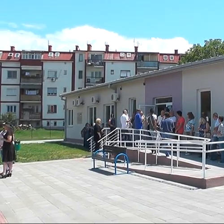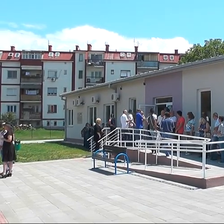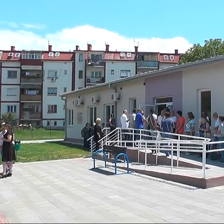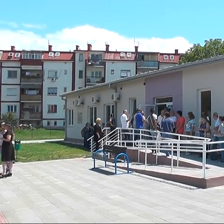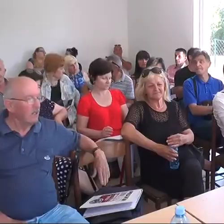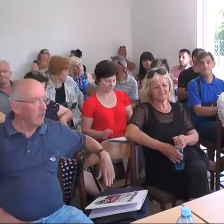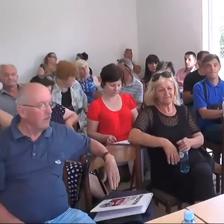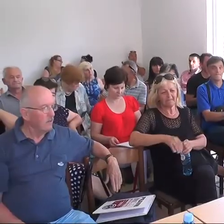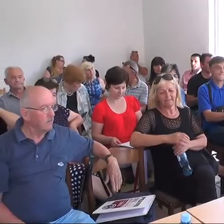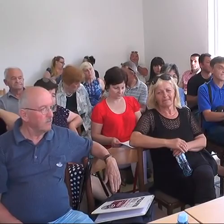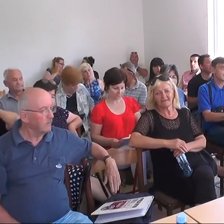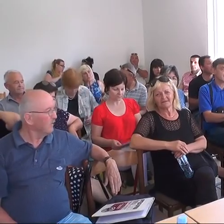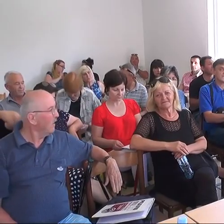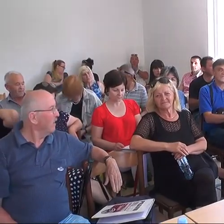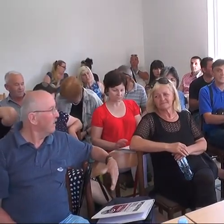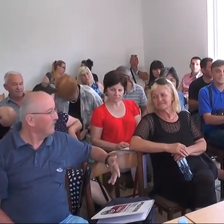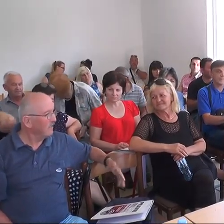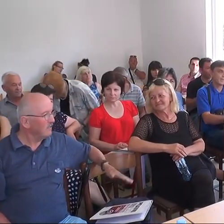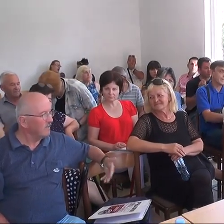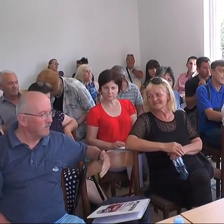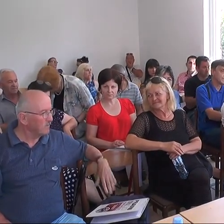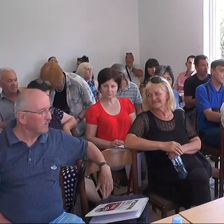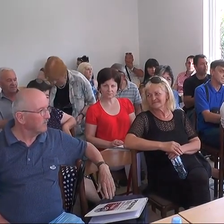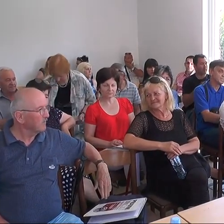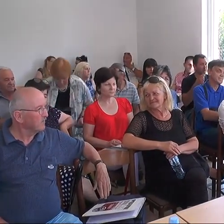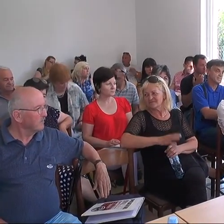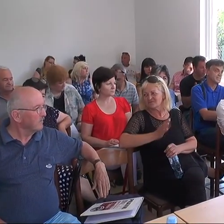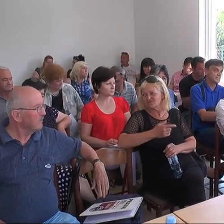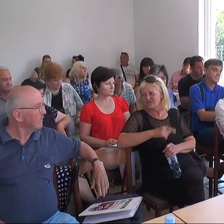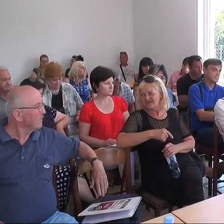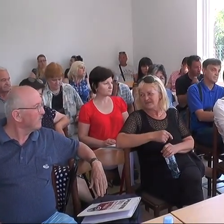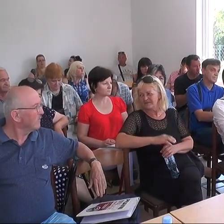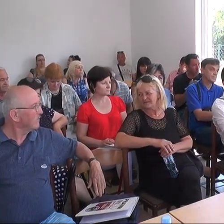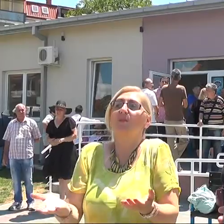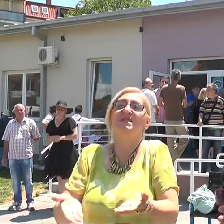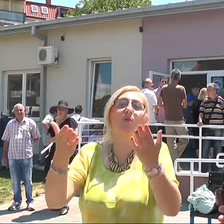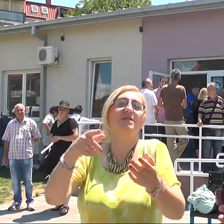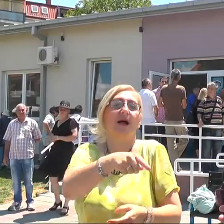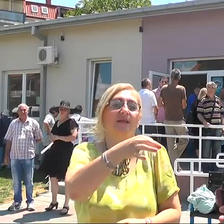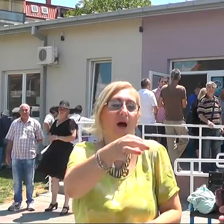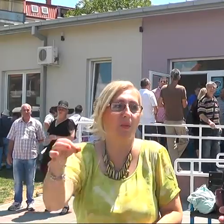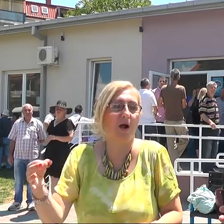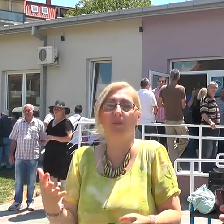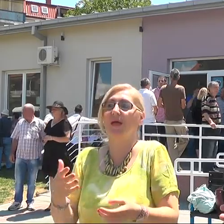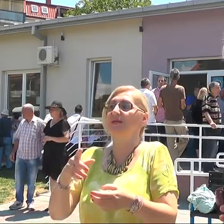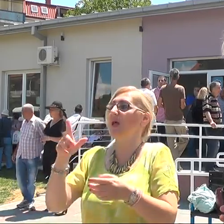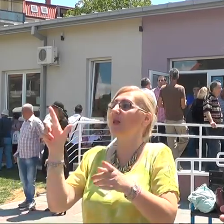da se i sednice, ali i druge aktivnosti Saveza održavaju svake godine u drugom gradu. Prosto da bi se podstakla